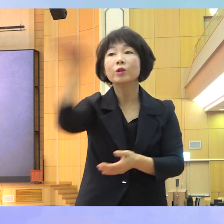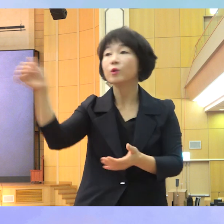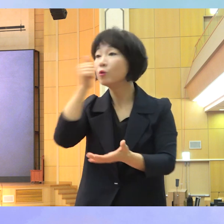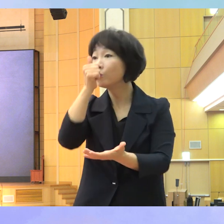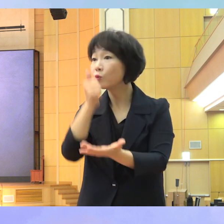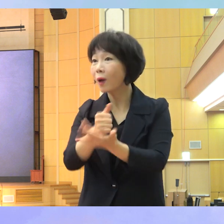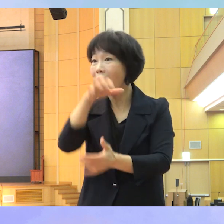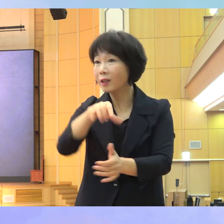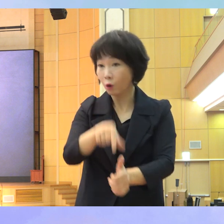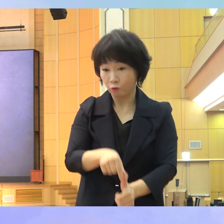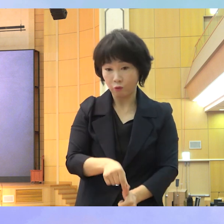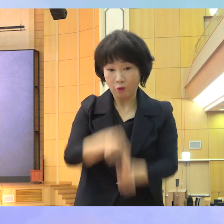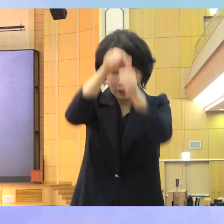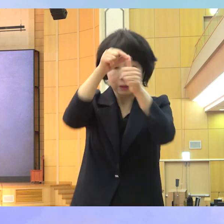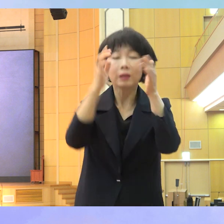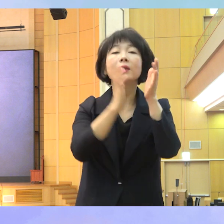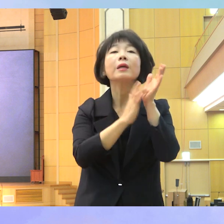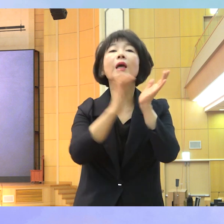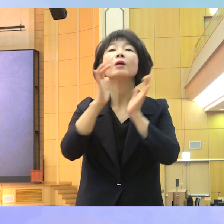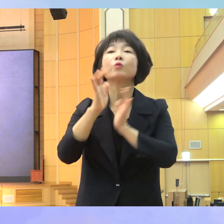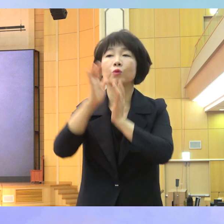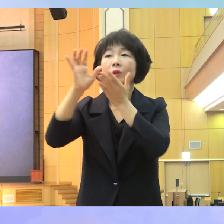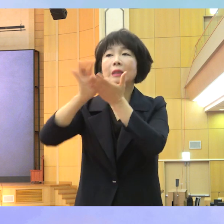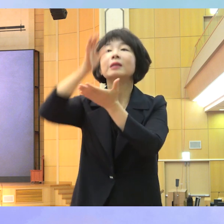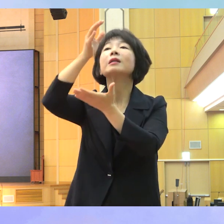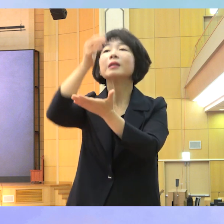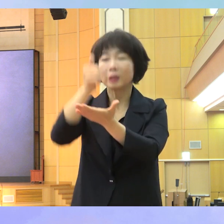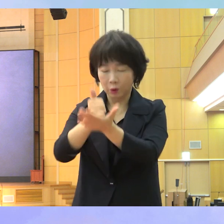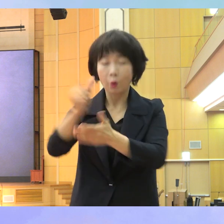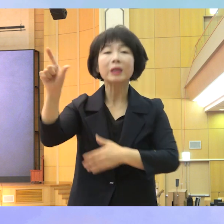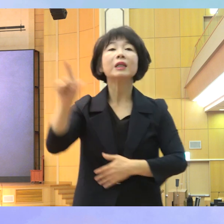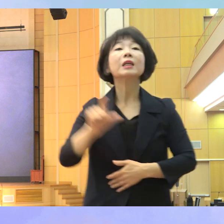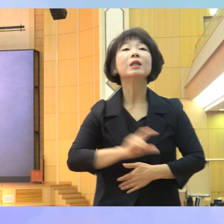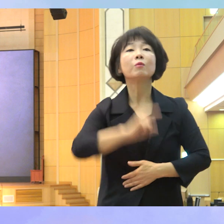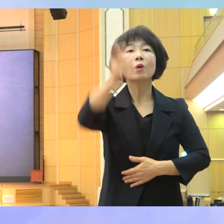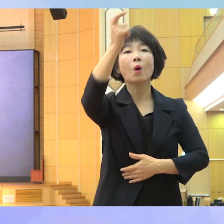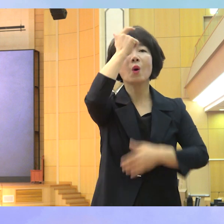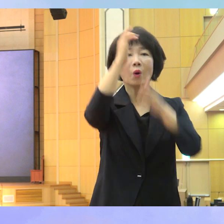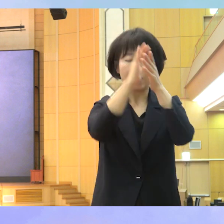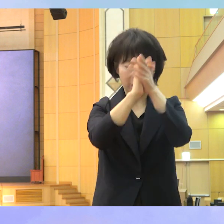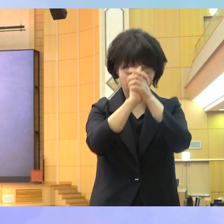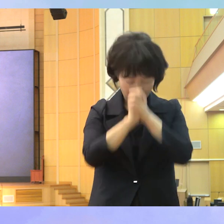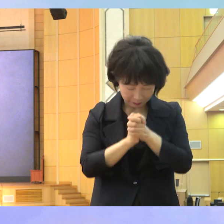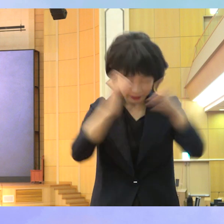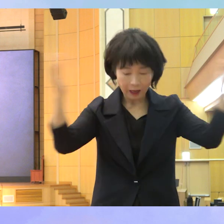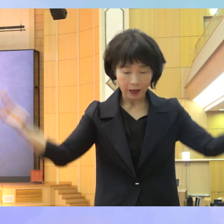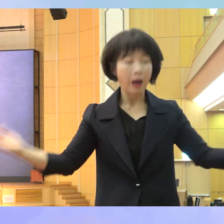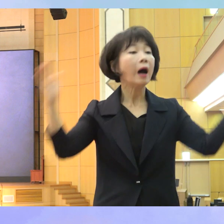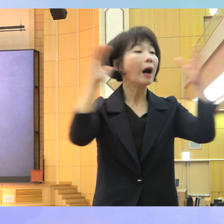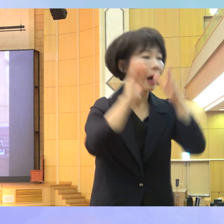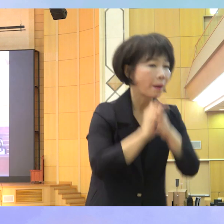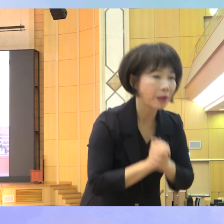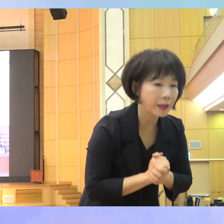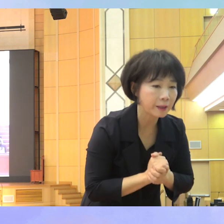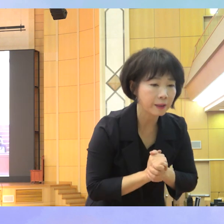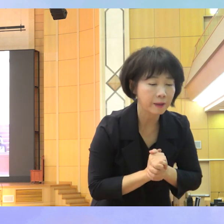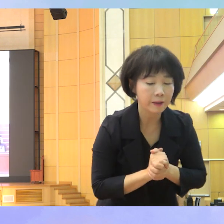죄에서 구원하시는 예수 그리스도의 이름으로 기도 올리옵나이다. 아멘.